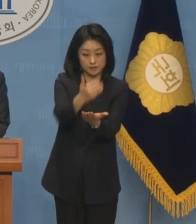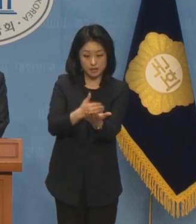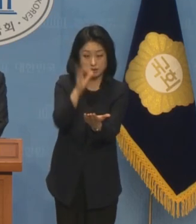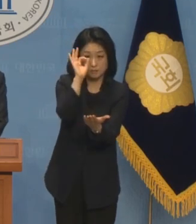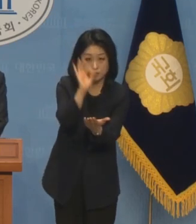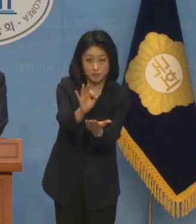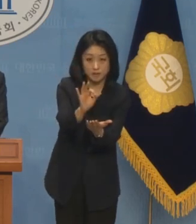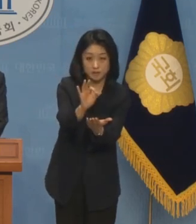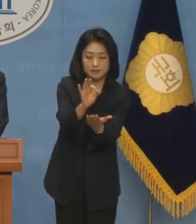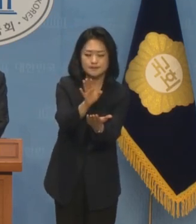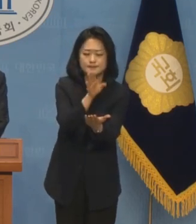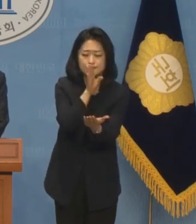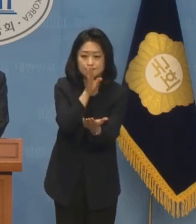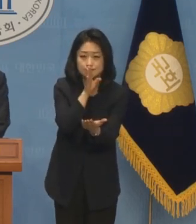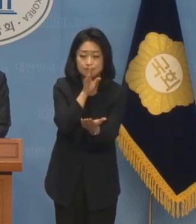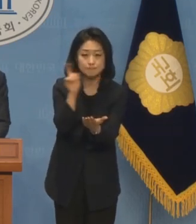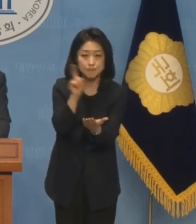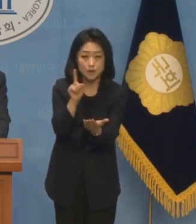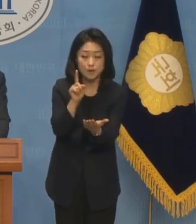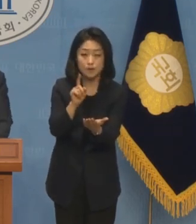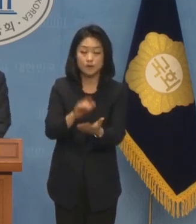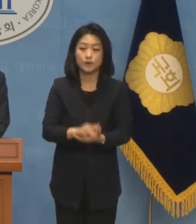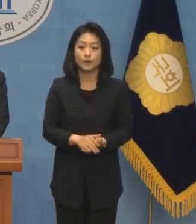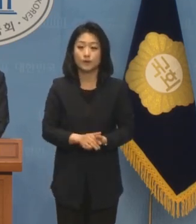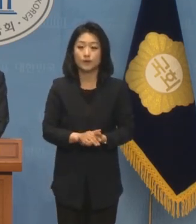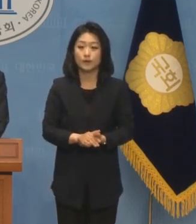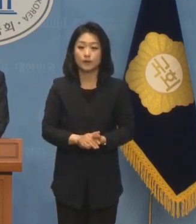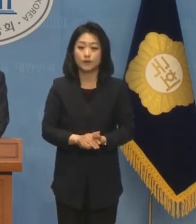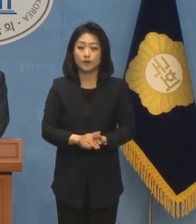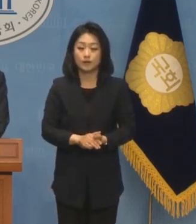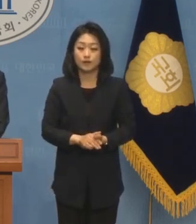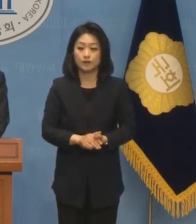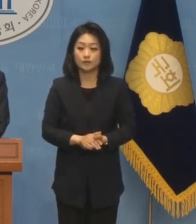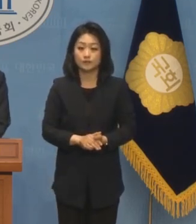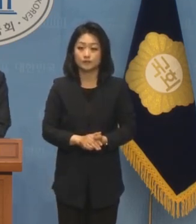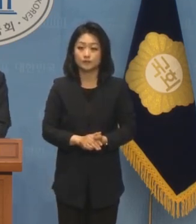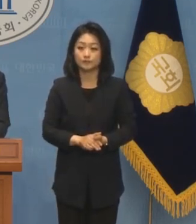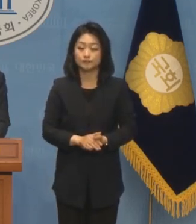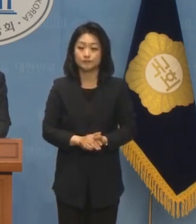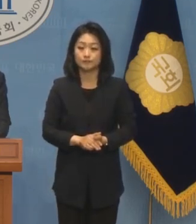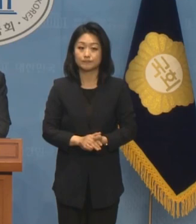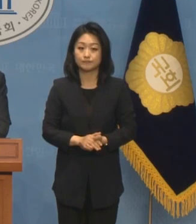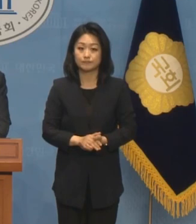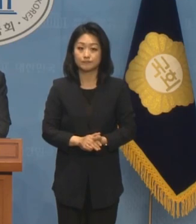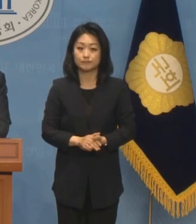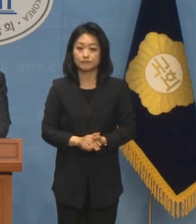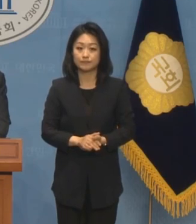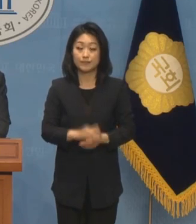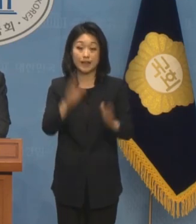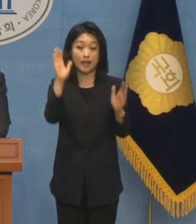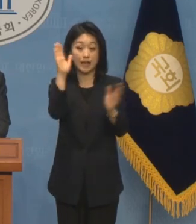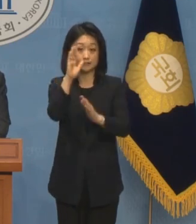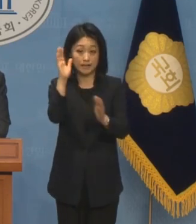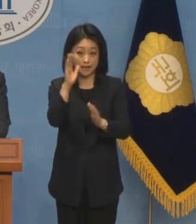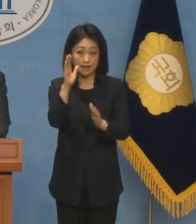전문은 분명히 우리 큰 틀에서